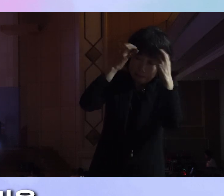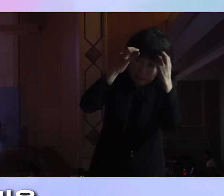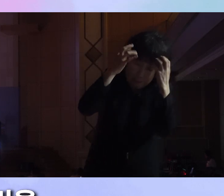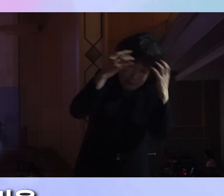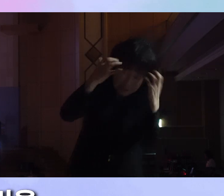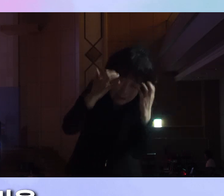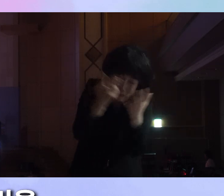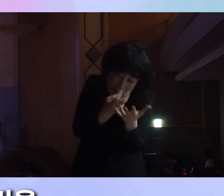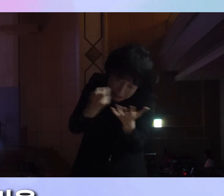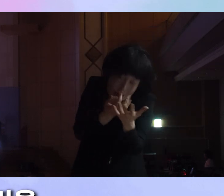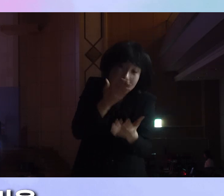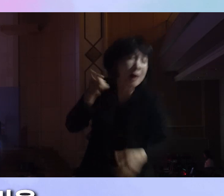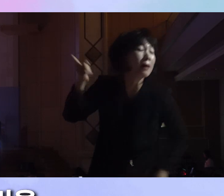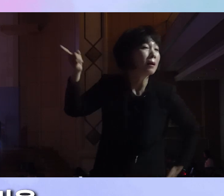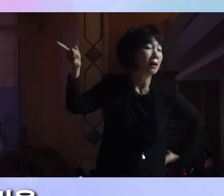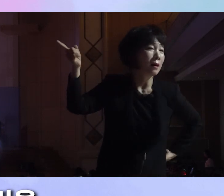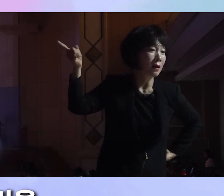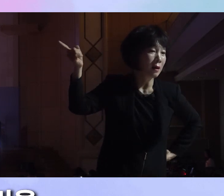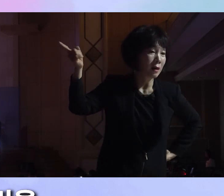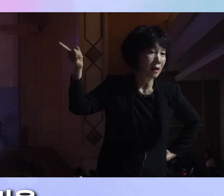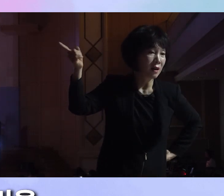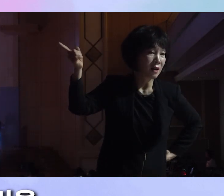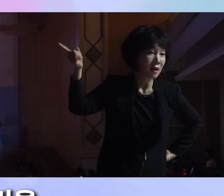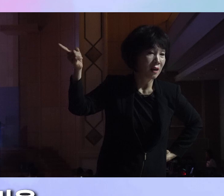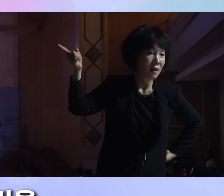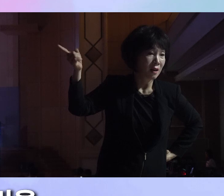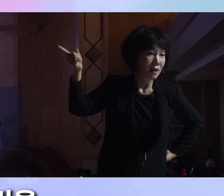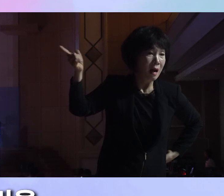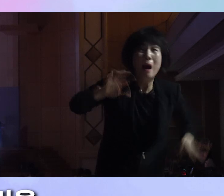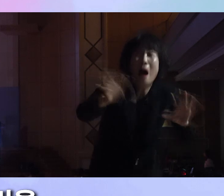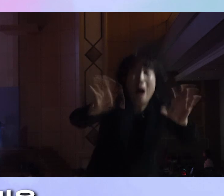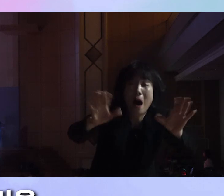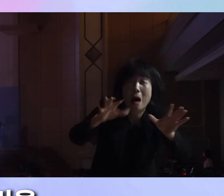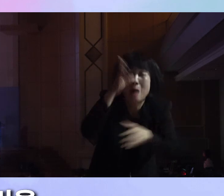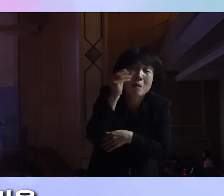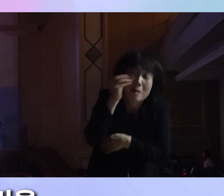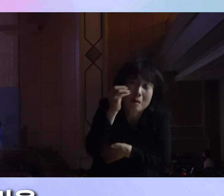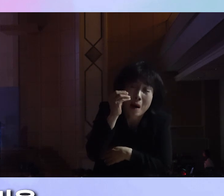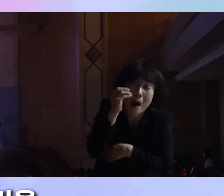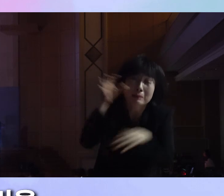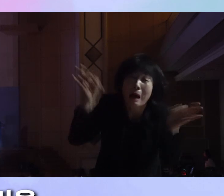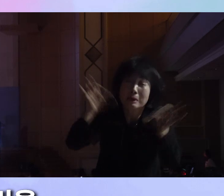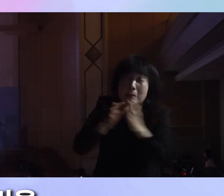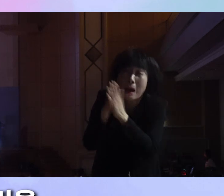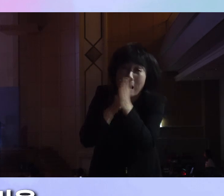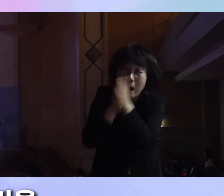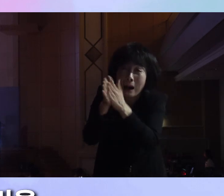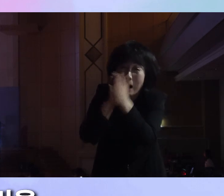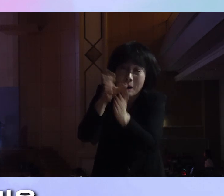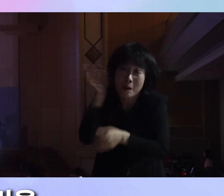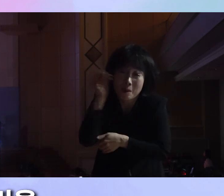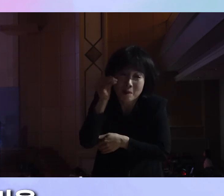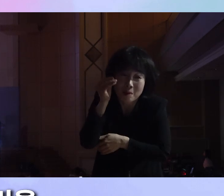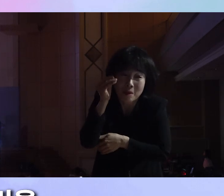다리뼈도 꺾였을 거고. 매장할 땐 이 대못을 잠깐만요. 잠깐만.